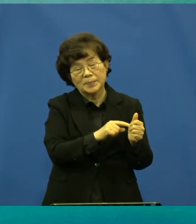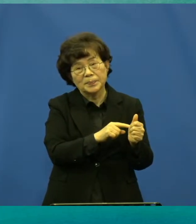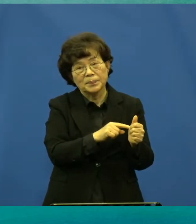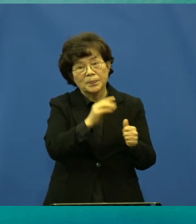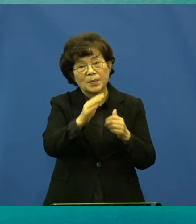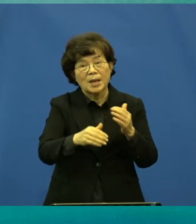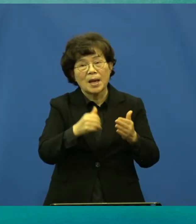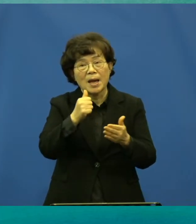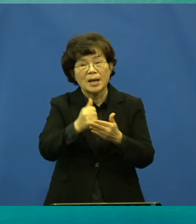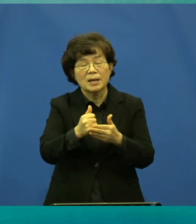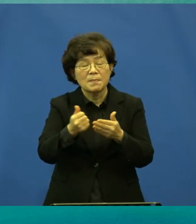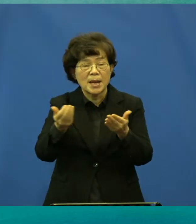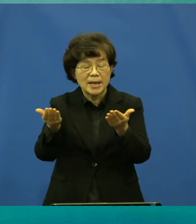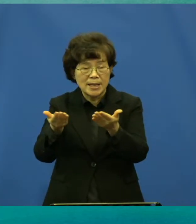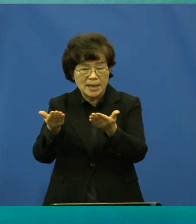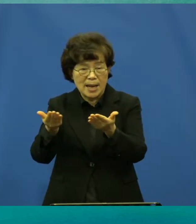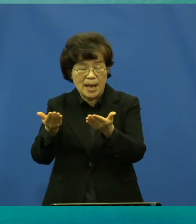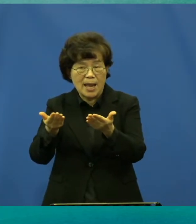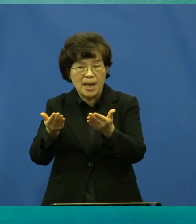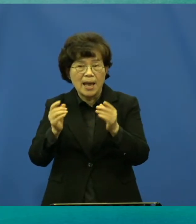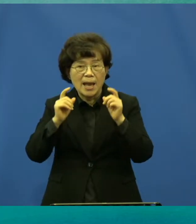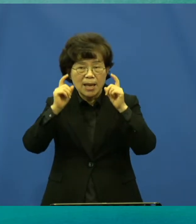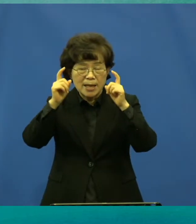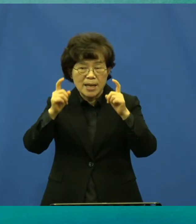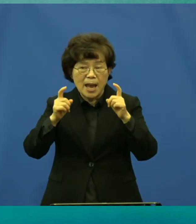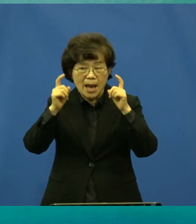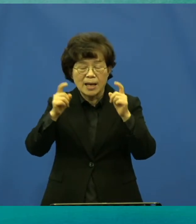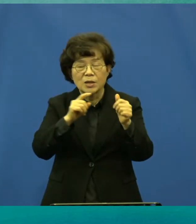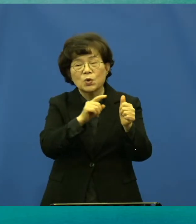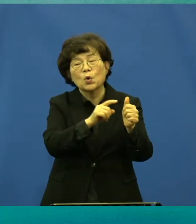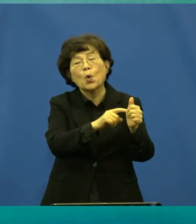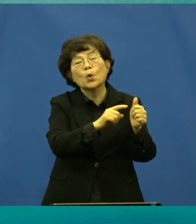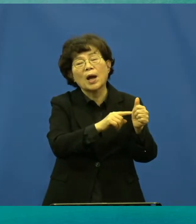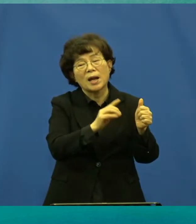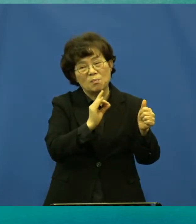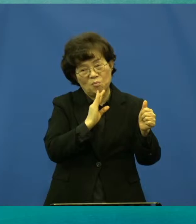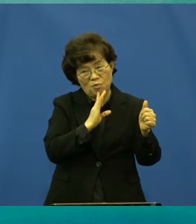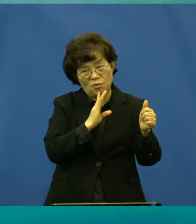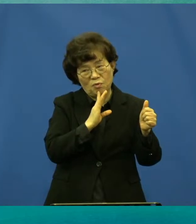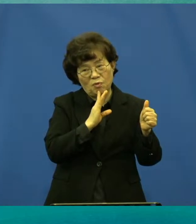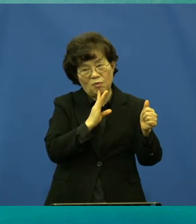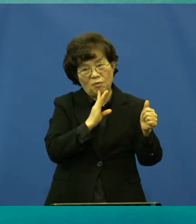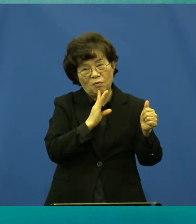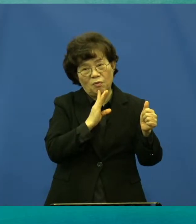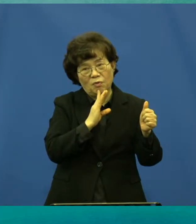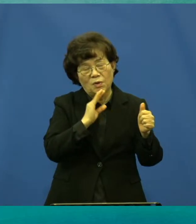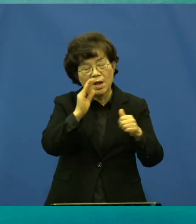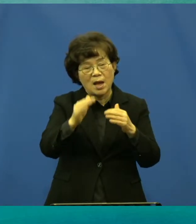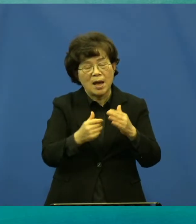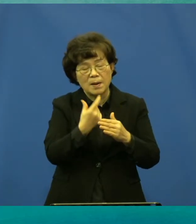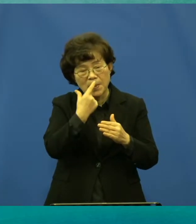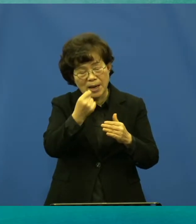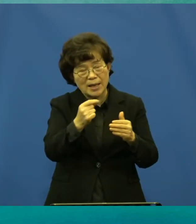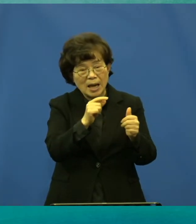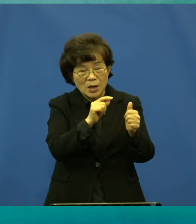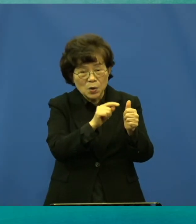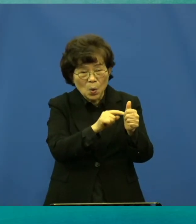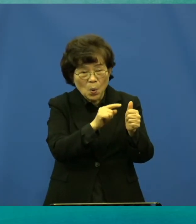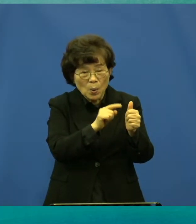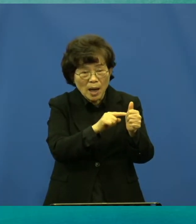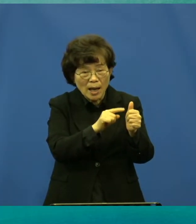하나님의 목회의 양은 요나였습니다. 하나님은 까다로운 한 영혼